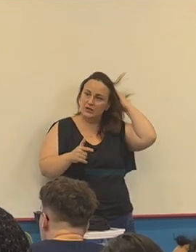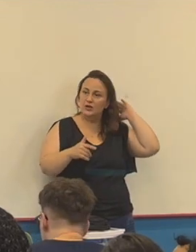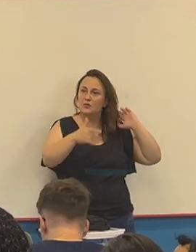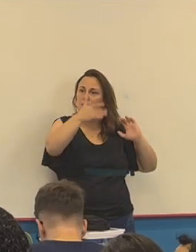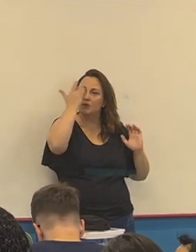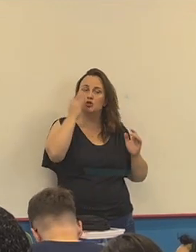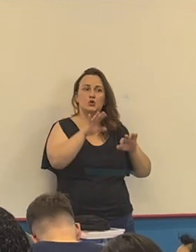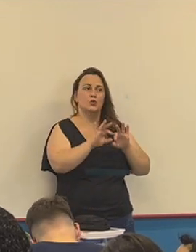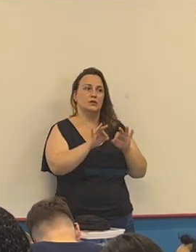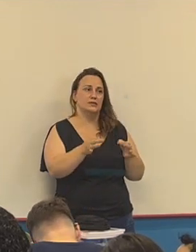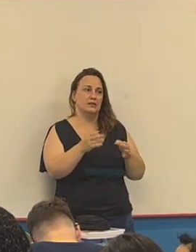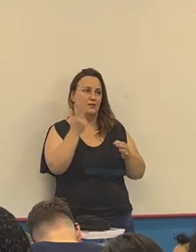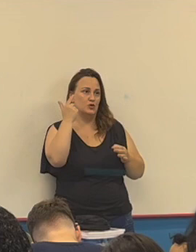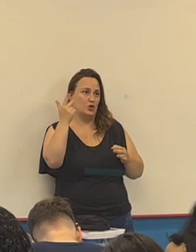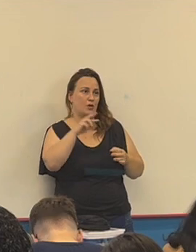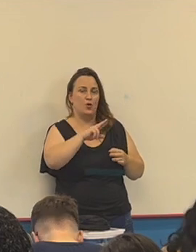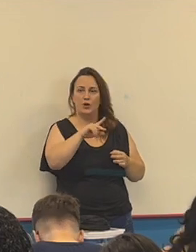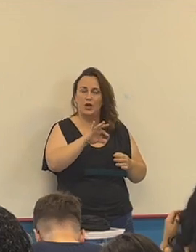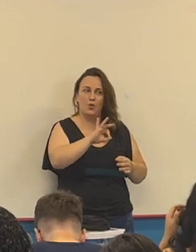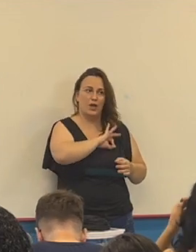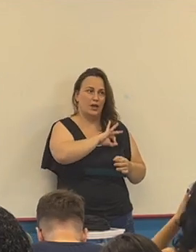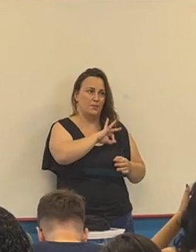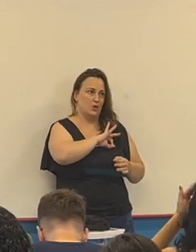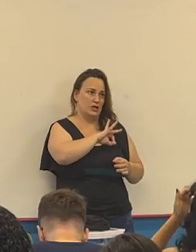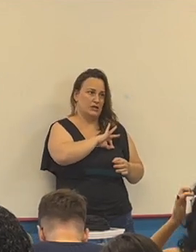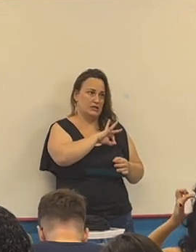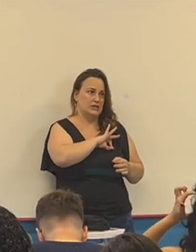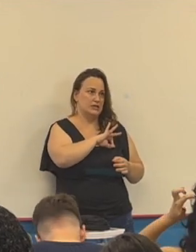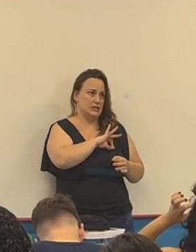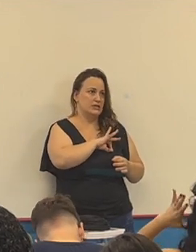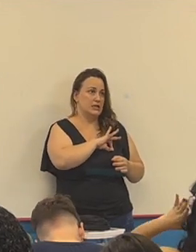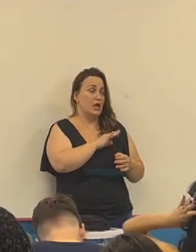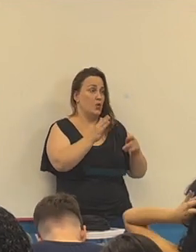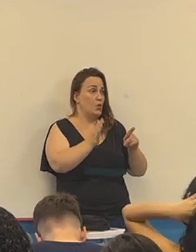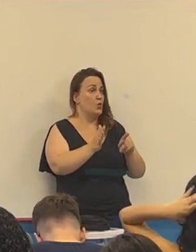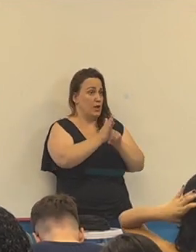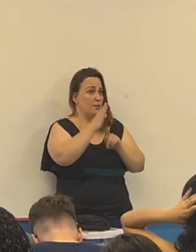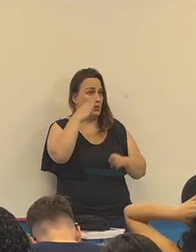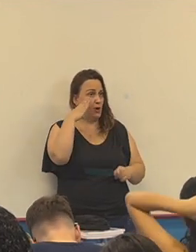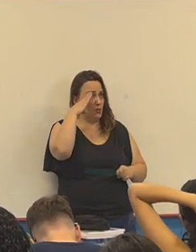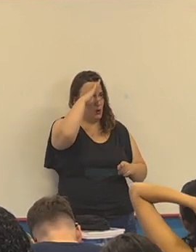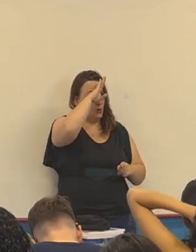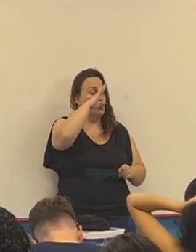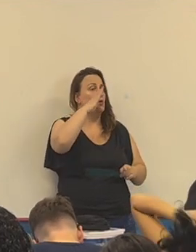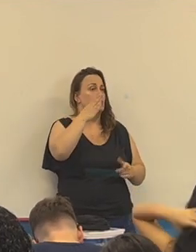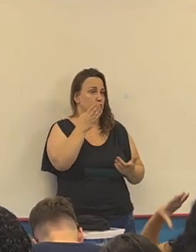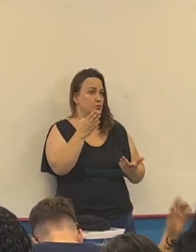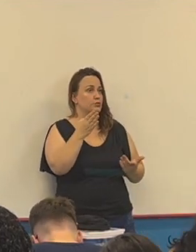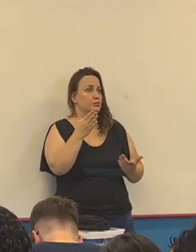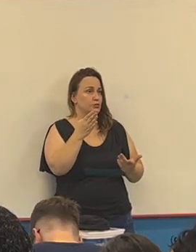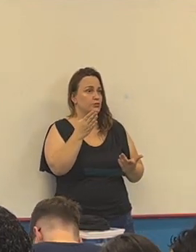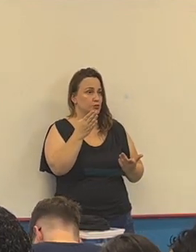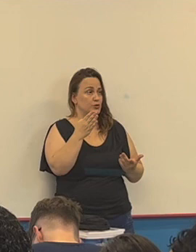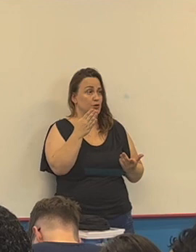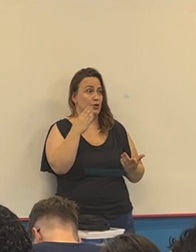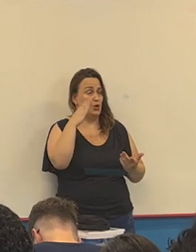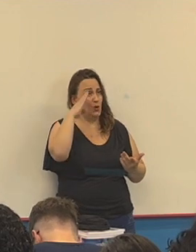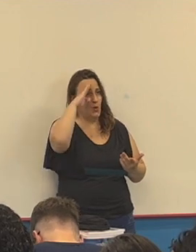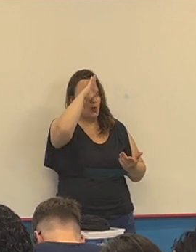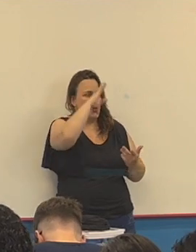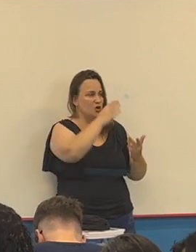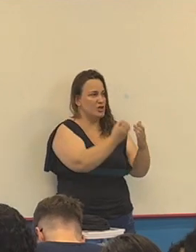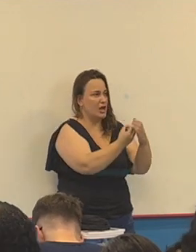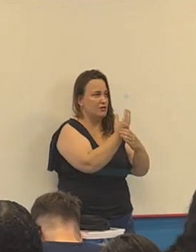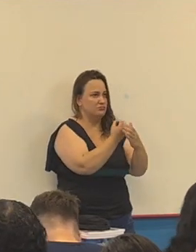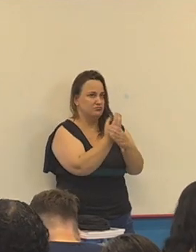pessoas comuns, né, que foi muito divulgada até pelo Bolsonaro, para ele criar, né, um sistema